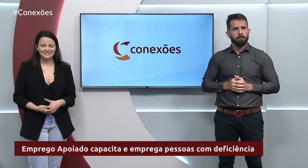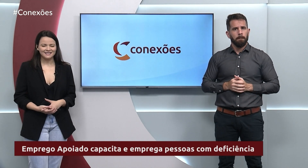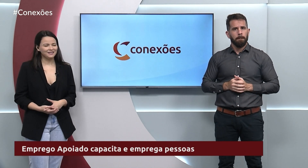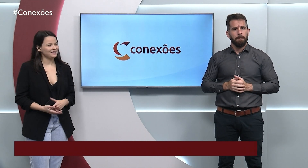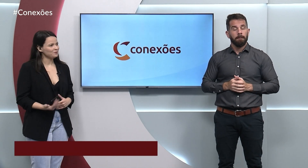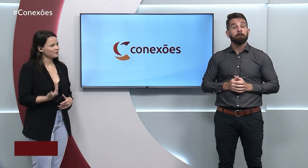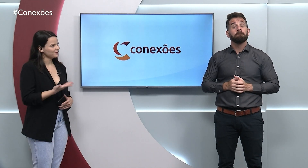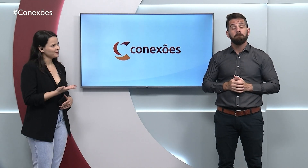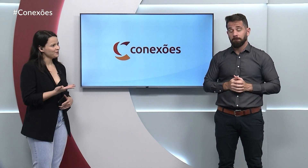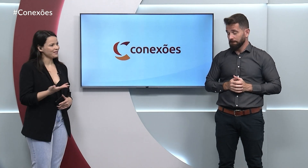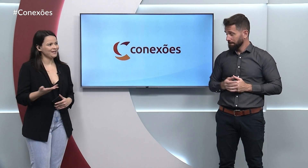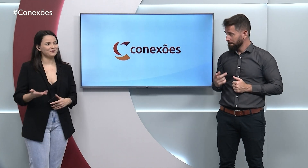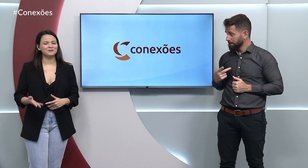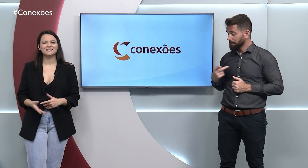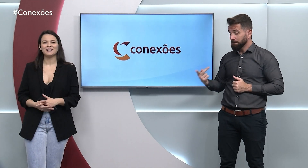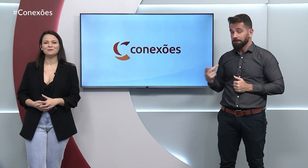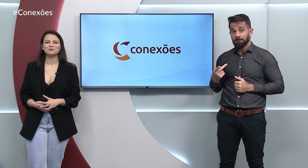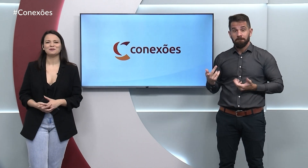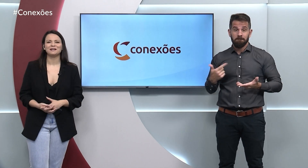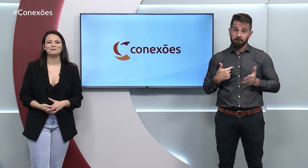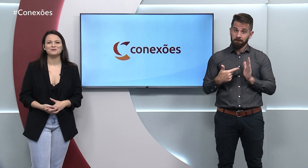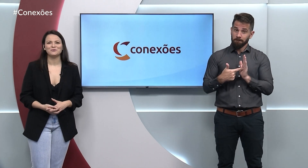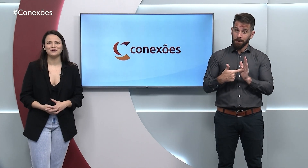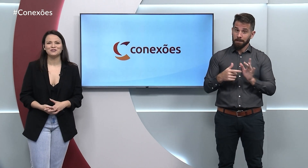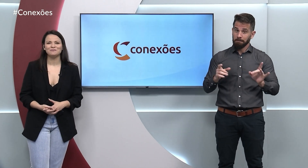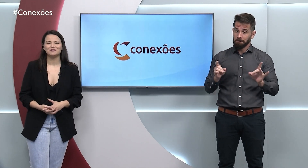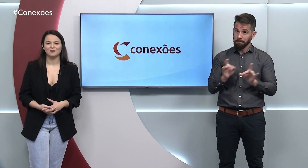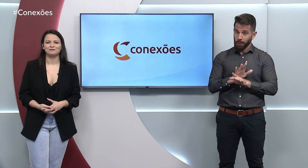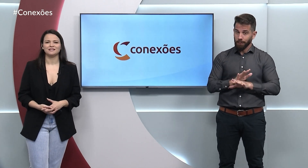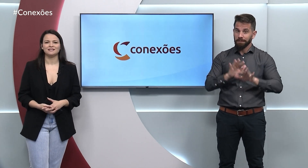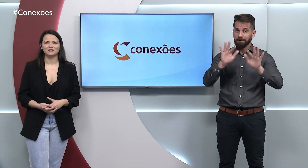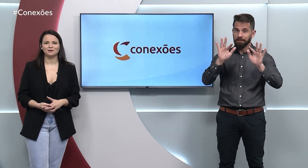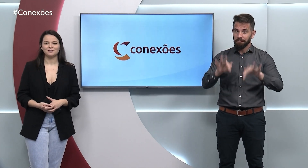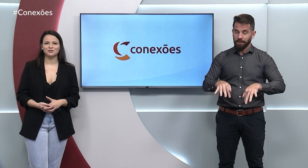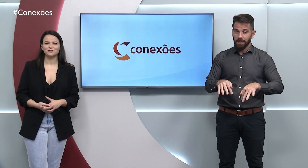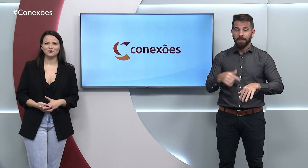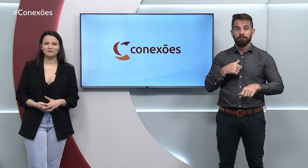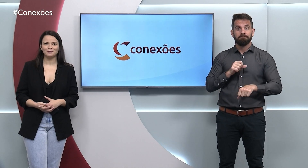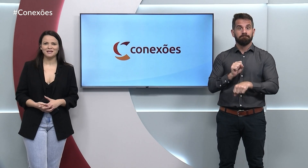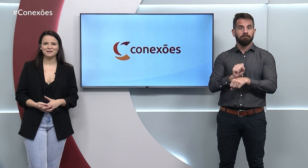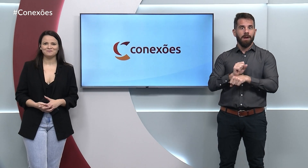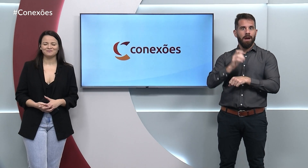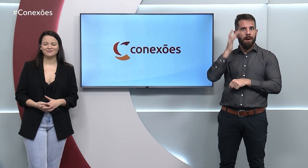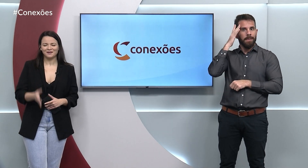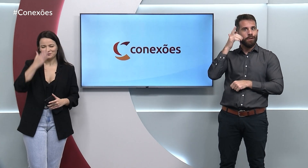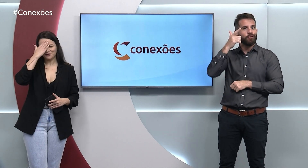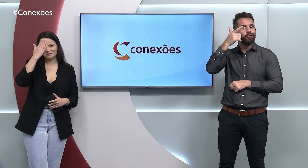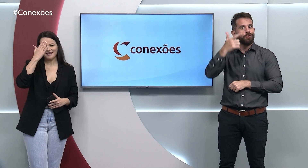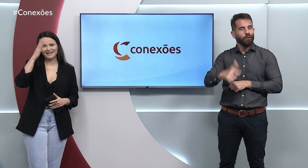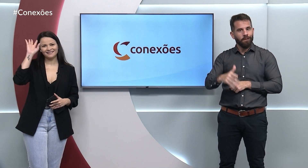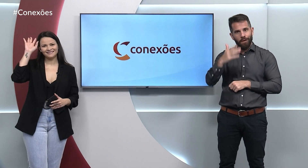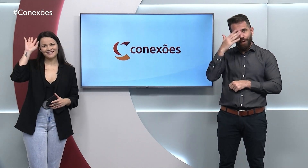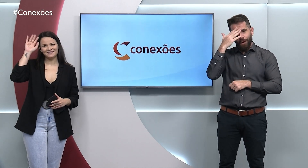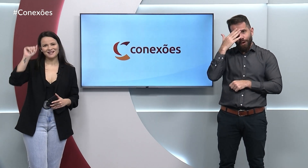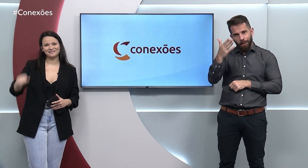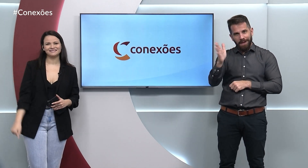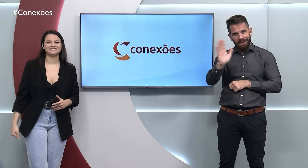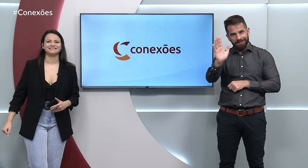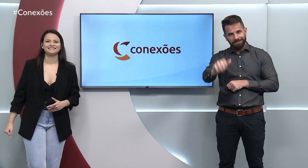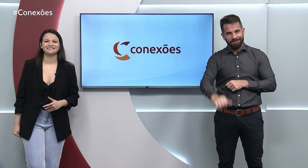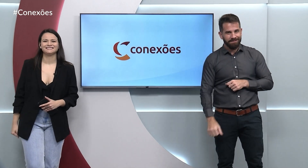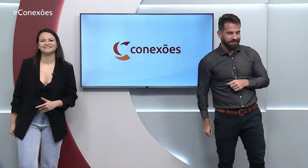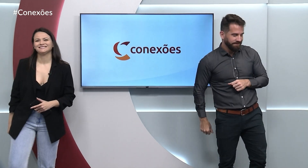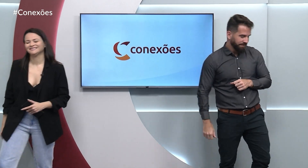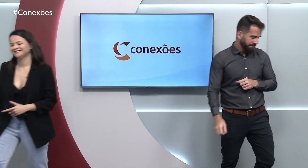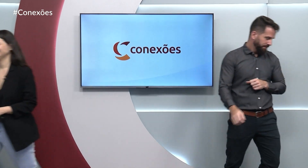E é assim que eu e o professor Diego encerramos o programa de hoje. Espero que você esteja aqui com a gente de novo amanhã. Muito obrigada. Tchau, tchau.